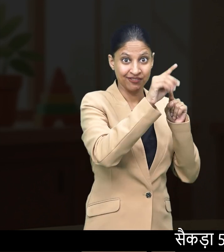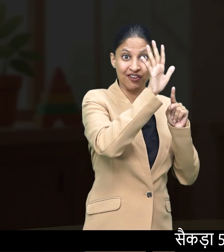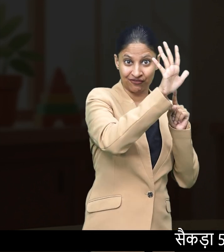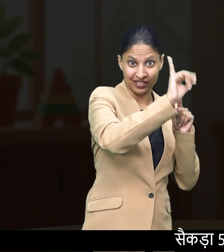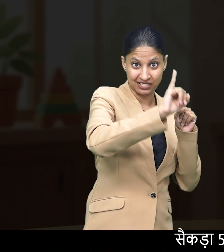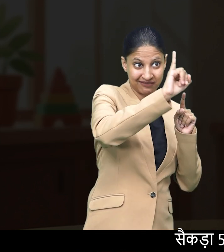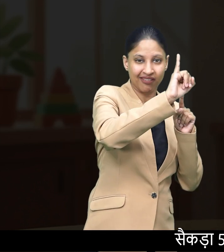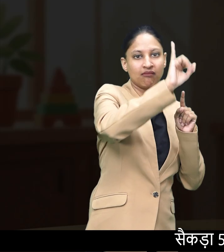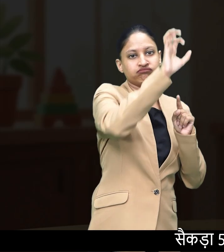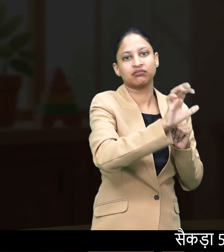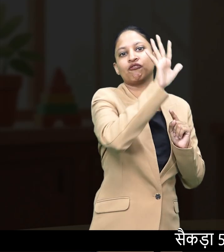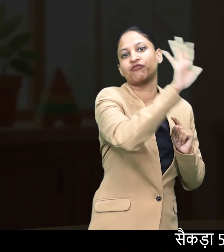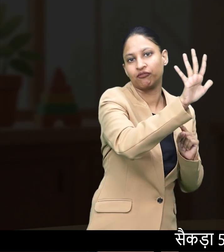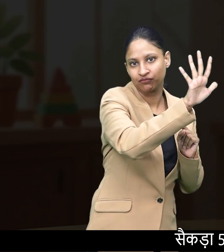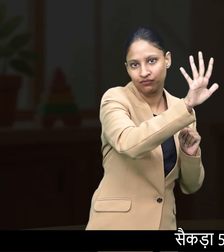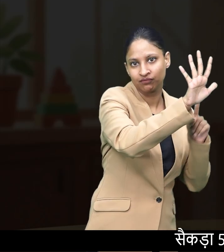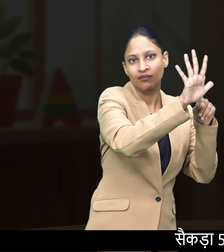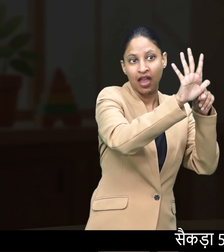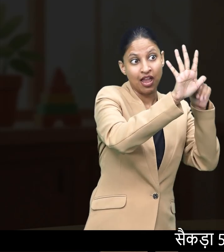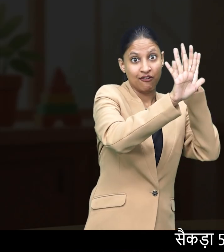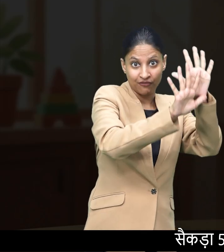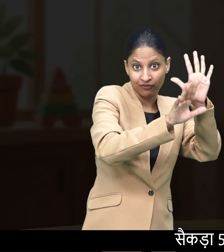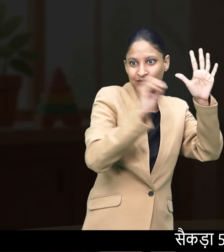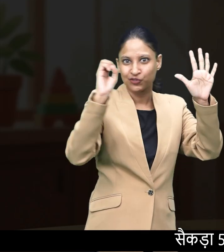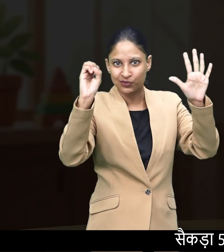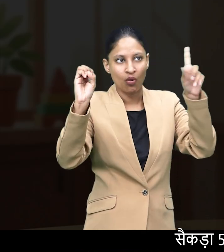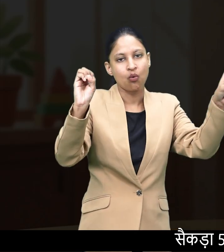सैकड़ा 5 बन जाता है, दहाई 10 बन जाता है।